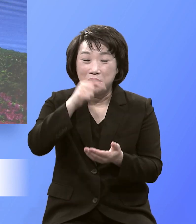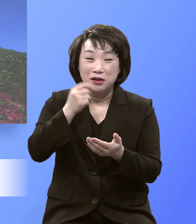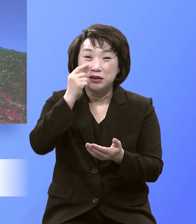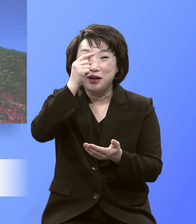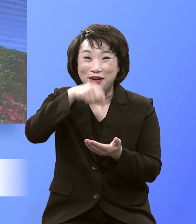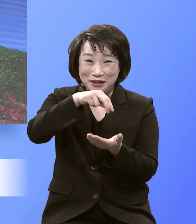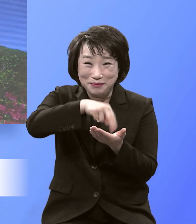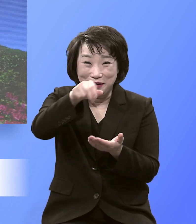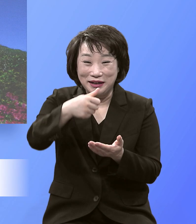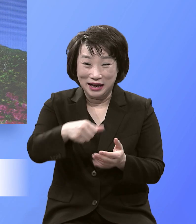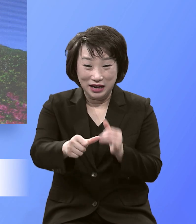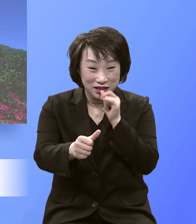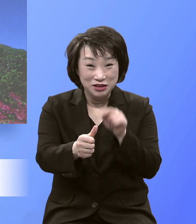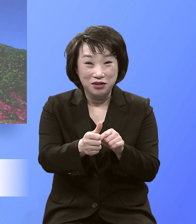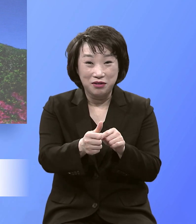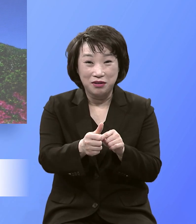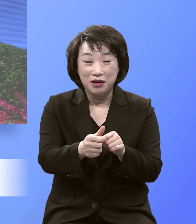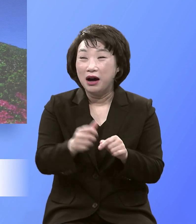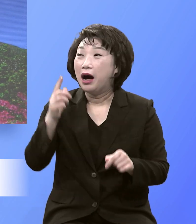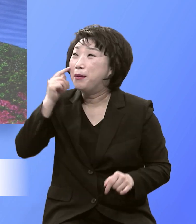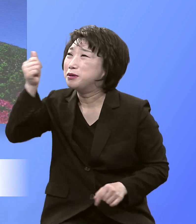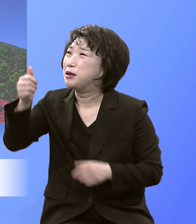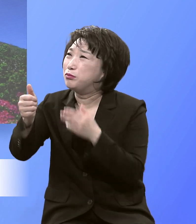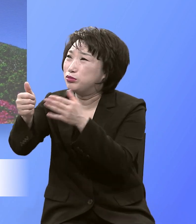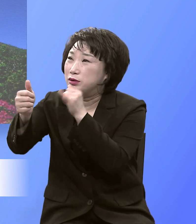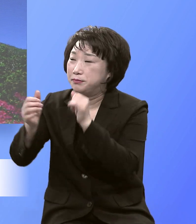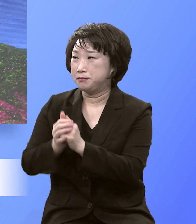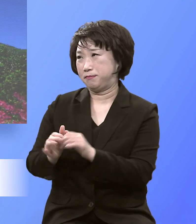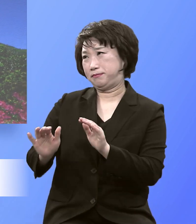탕자가 뭐라고 했어요? 아버지,